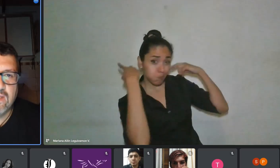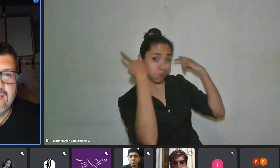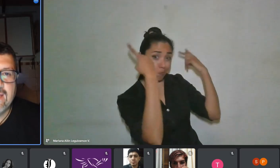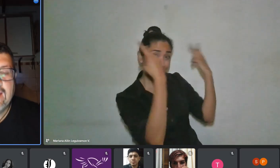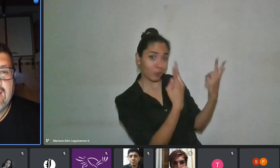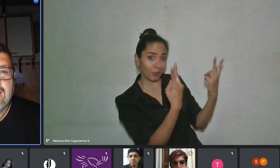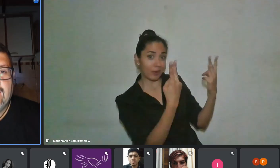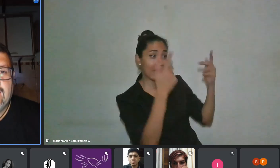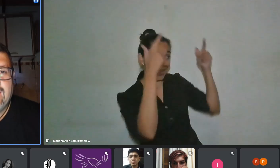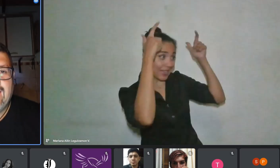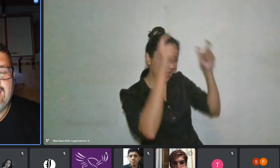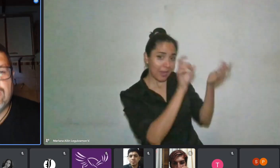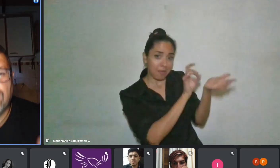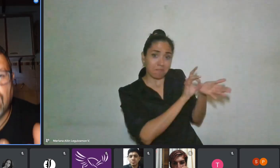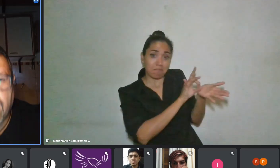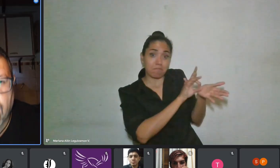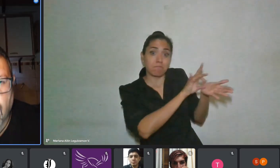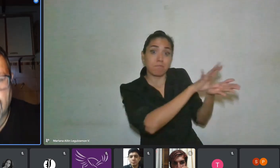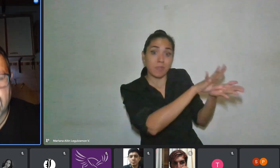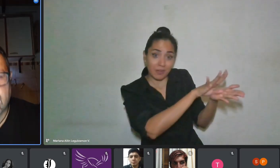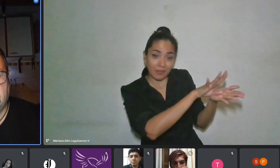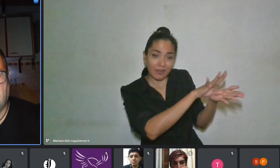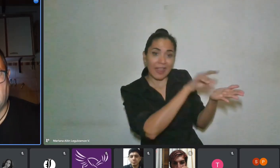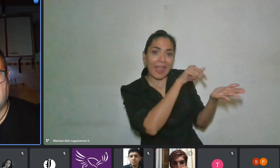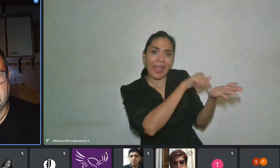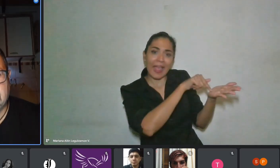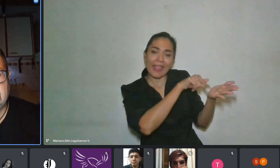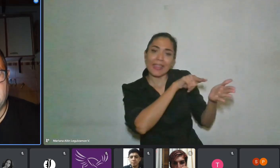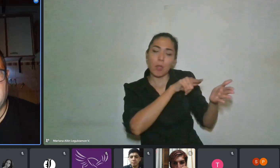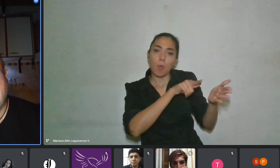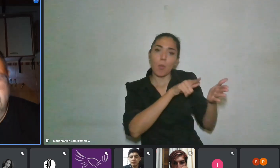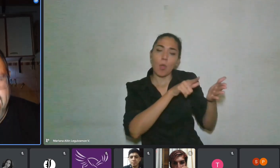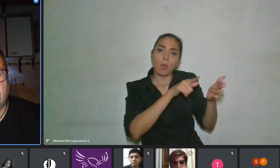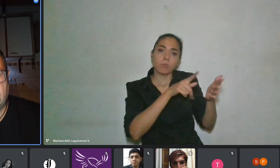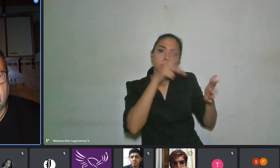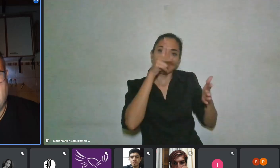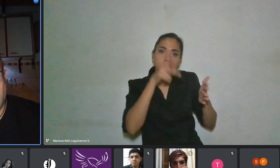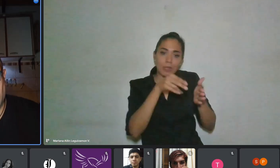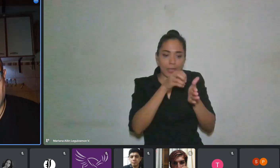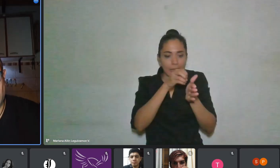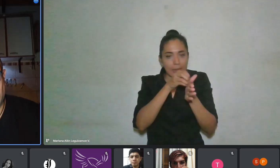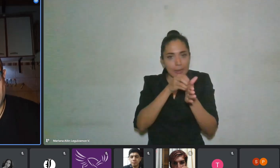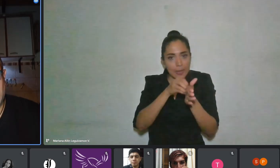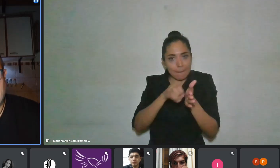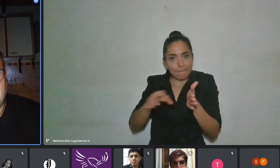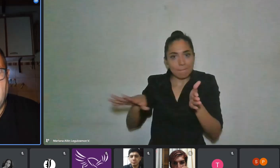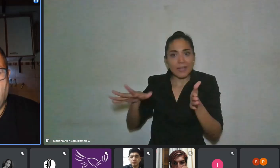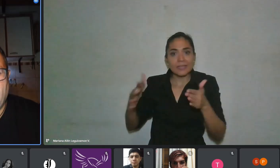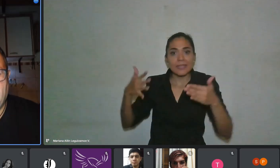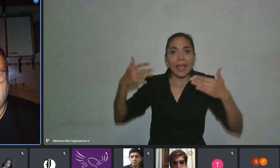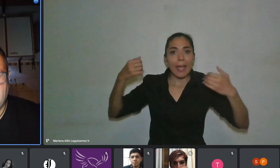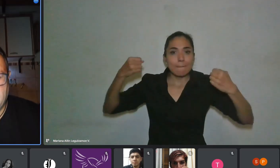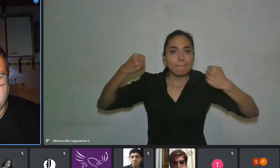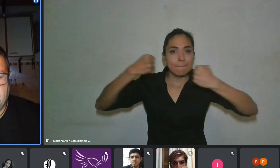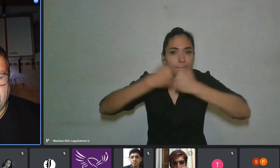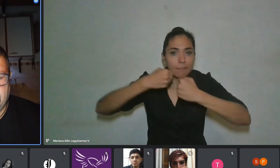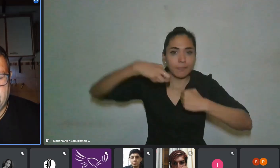destituyó y ahí nace un nuevo concepto, que es el de pacto social, es decir, en el cual